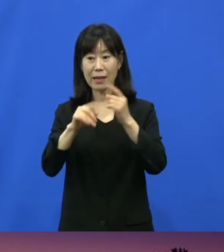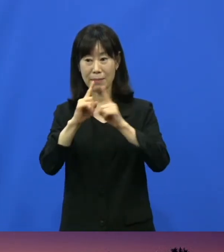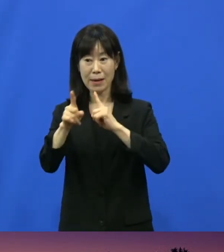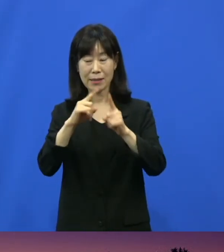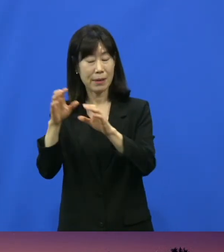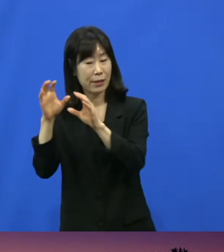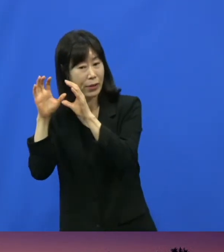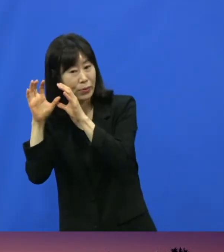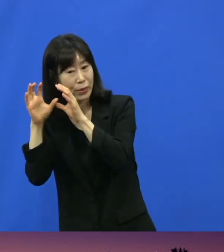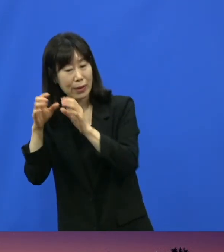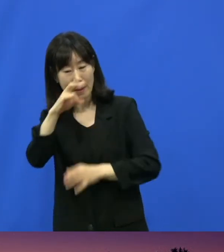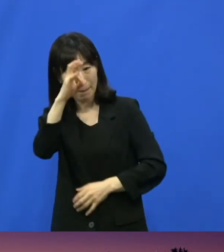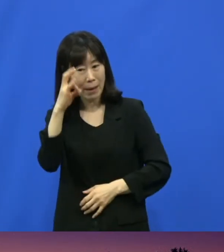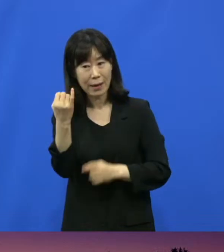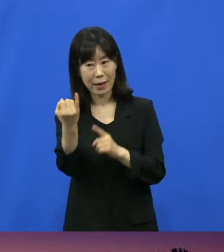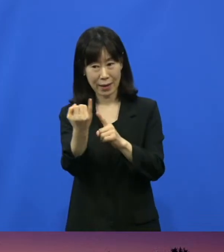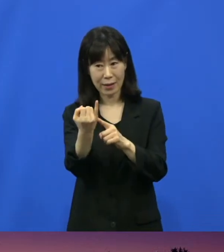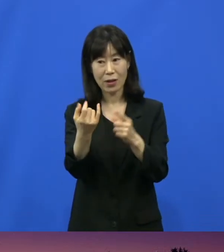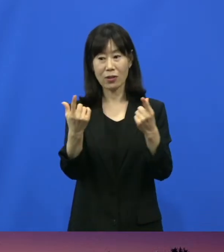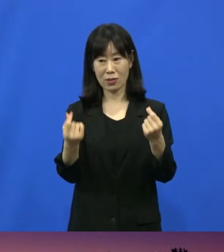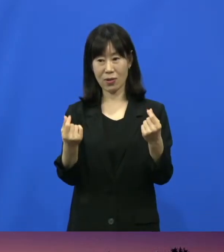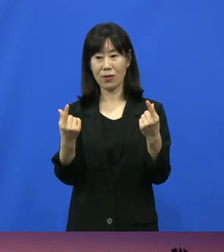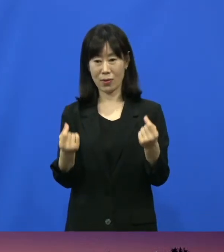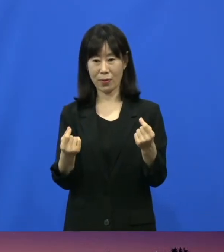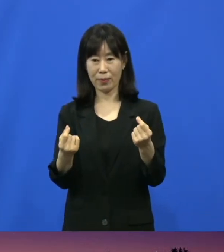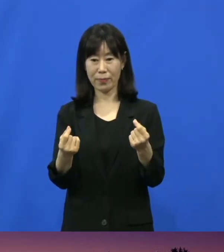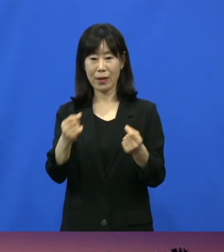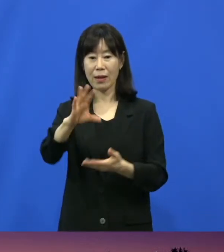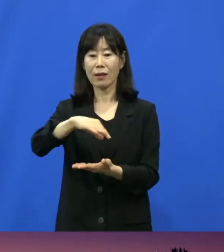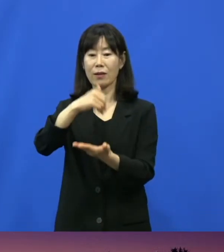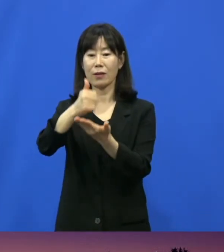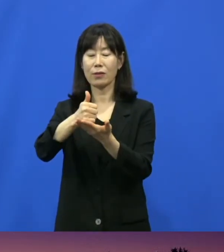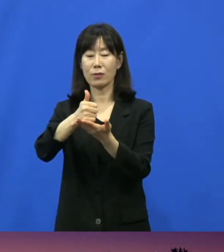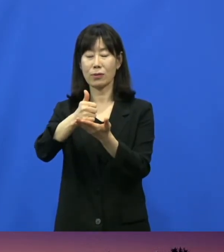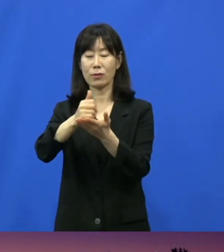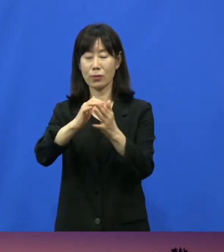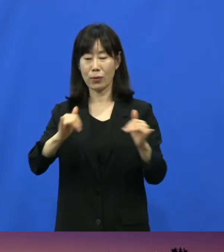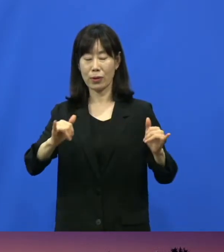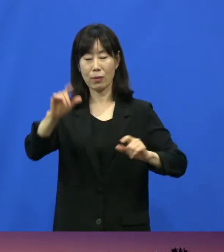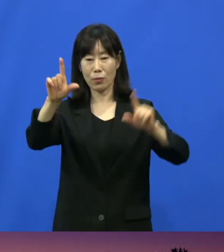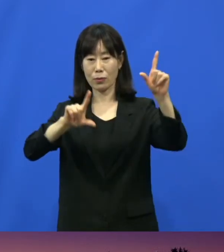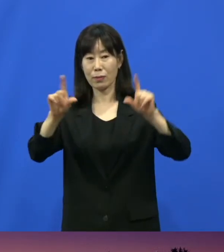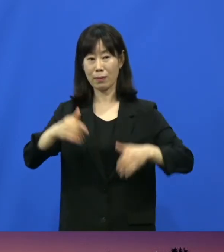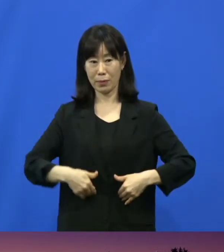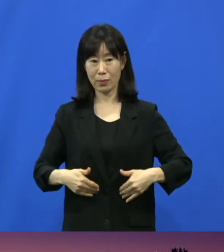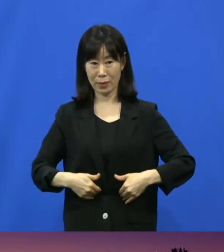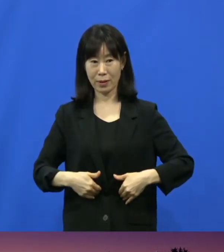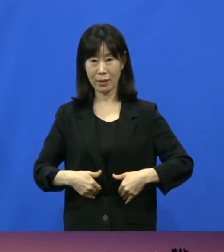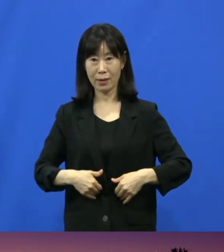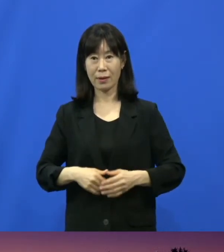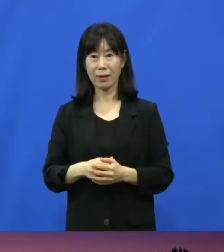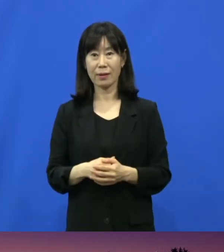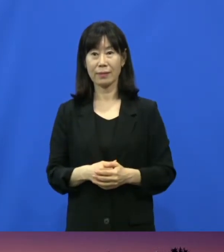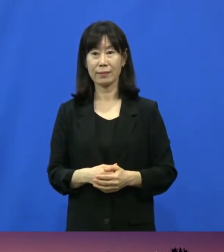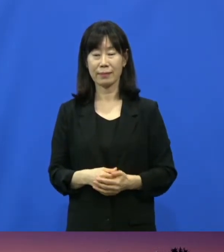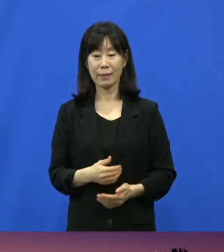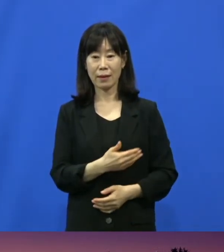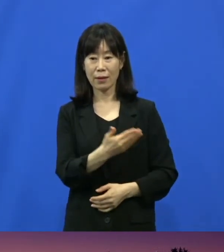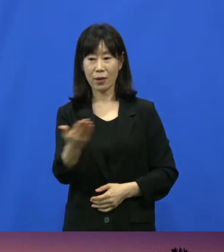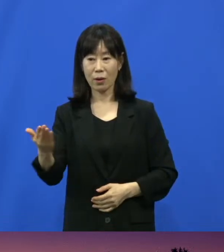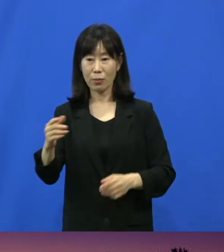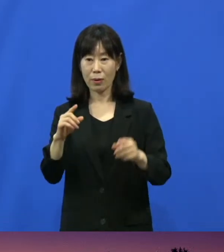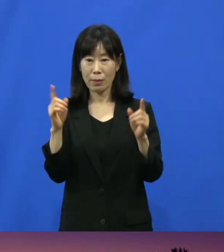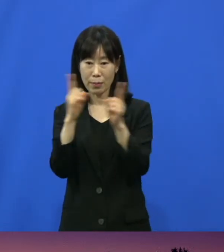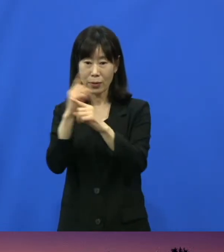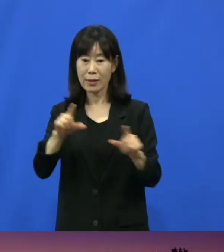상태가 가장 그리스도인다운 모습이라고 말이죠. 그리고 여러분, 여러분의 일상 속에 가장 중요한